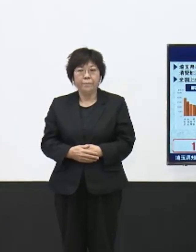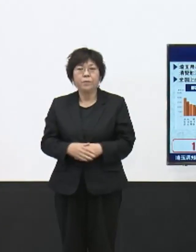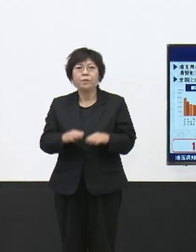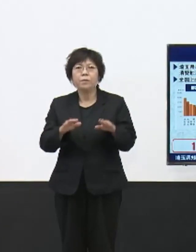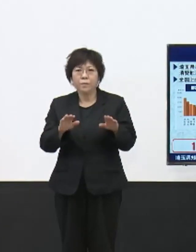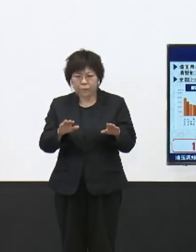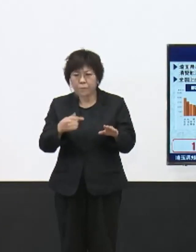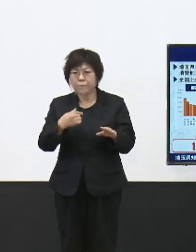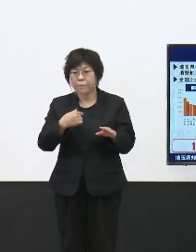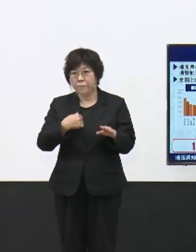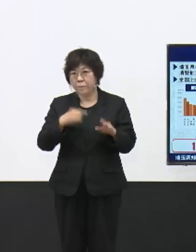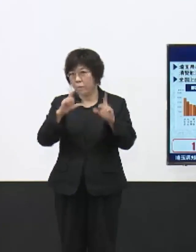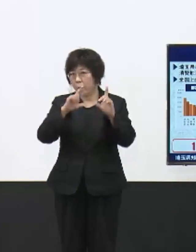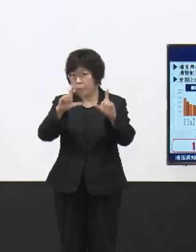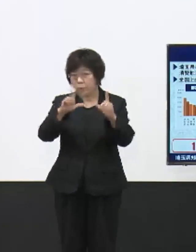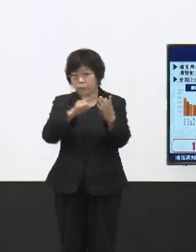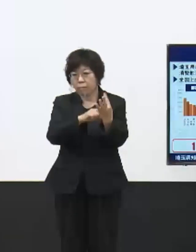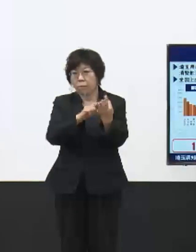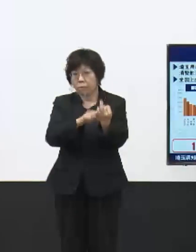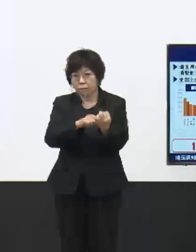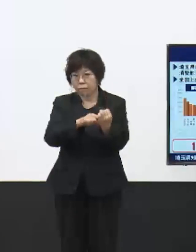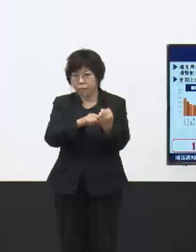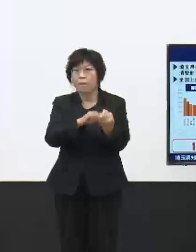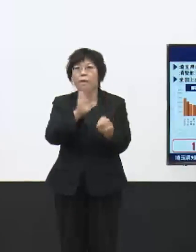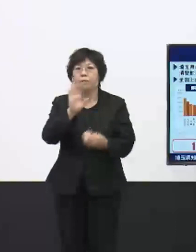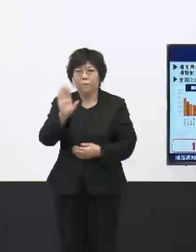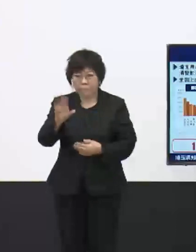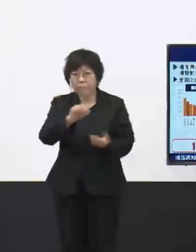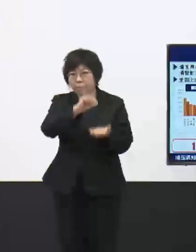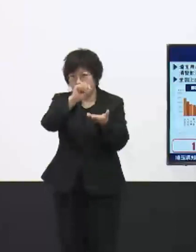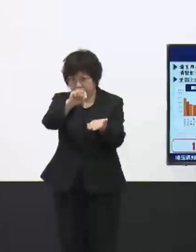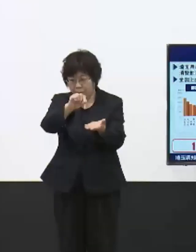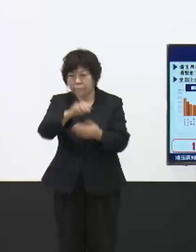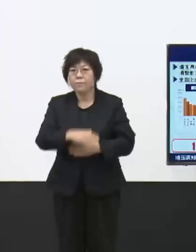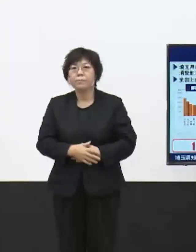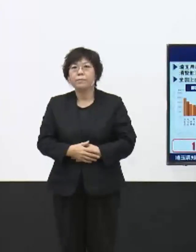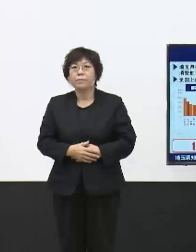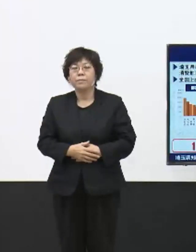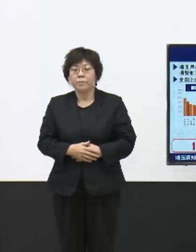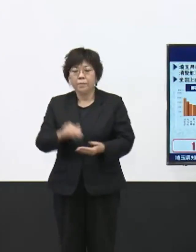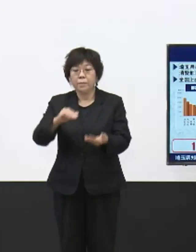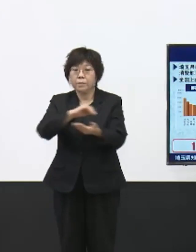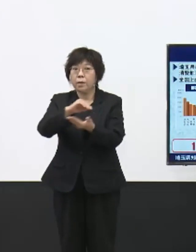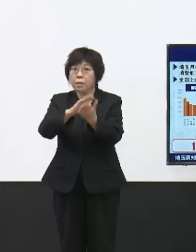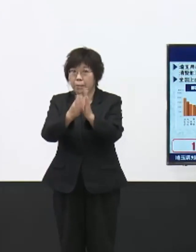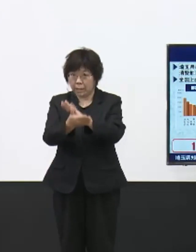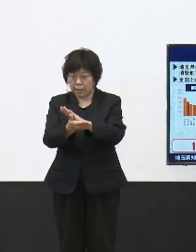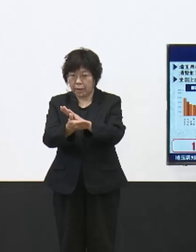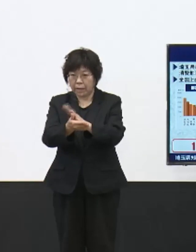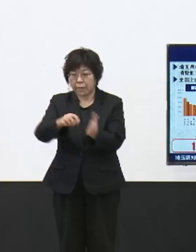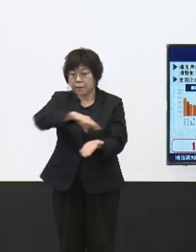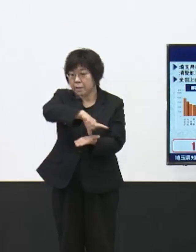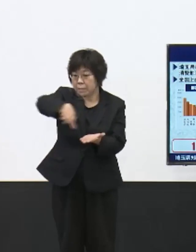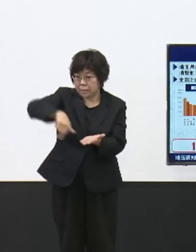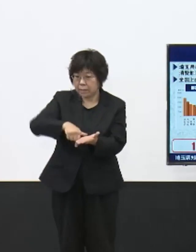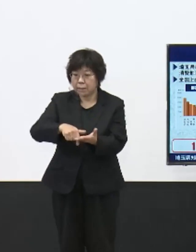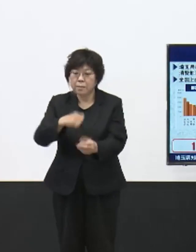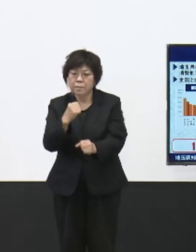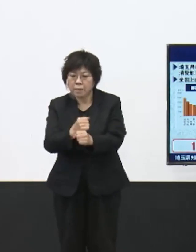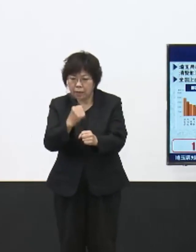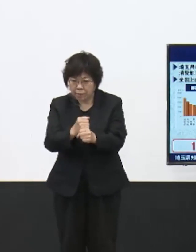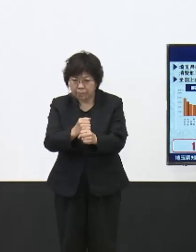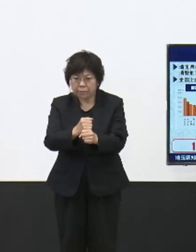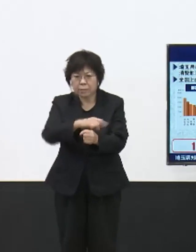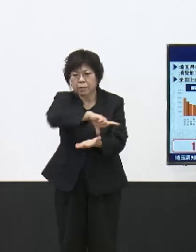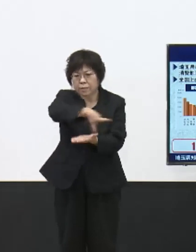本日は私から何点か報告をさせていただきたいと思います。まずは埼玉県地産地消月間についてであります。埼